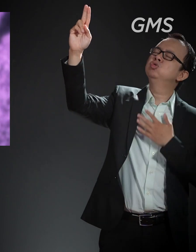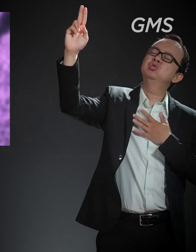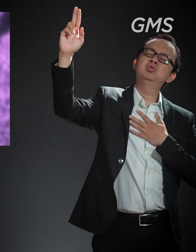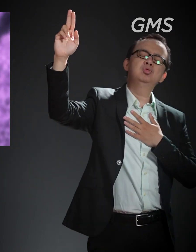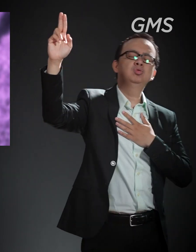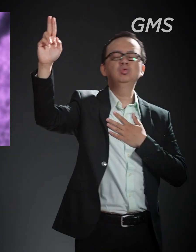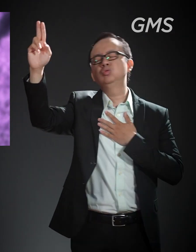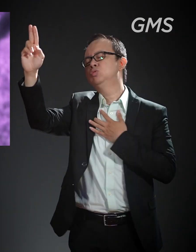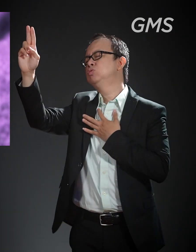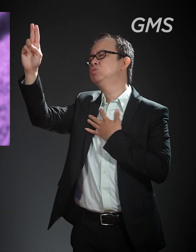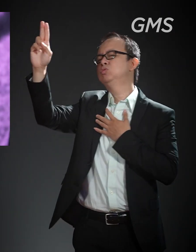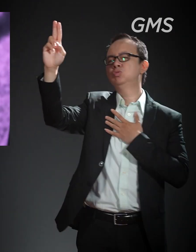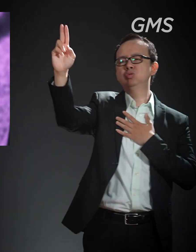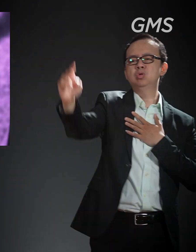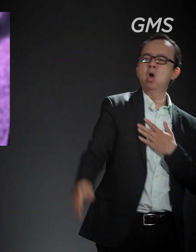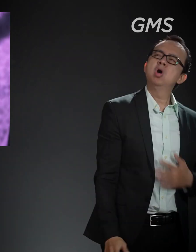Tuhanku,